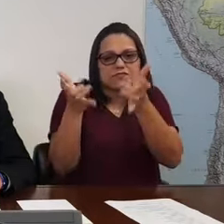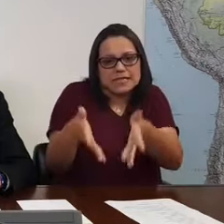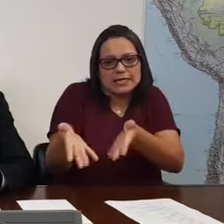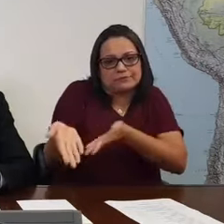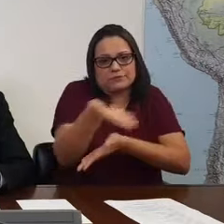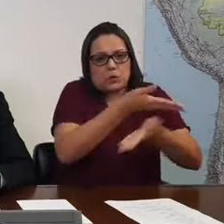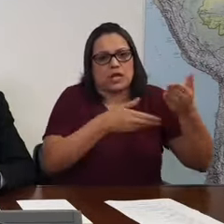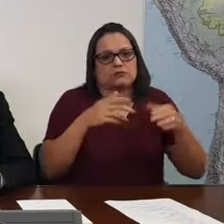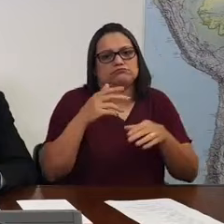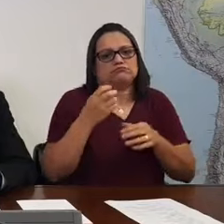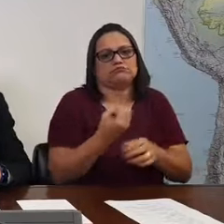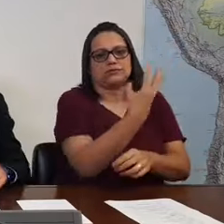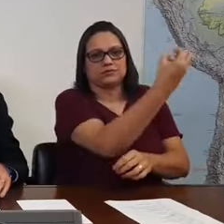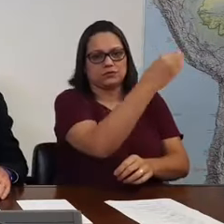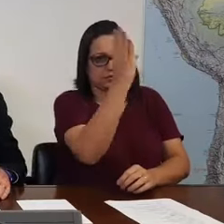Também,